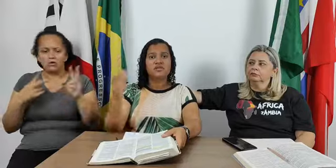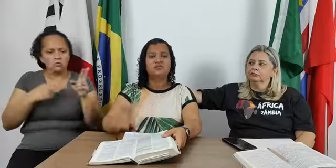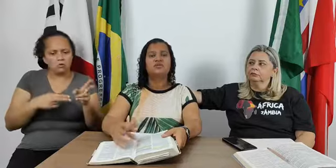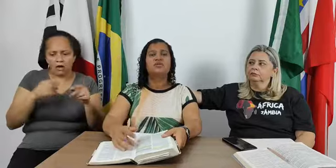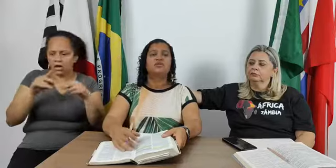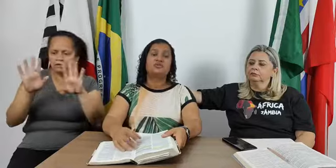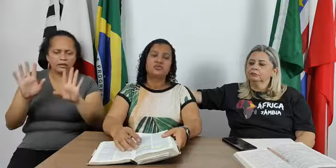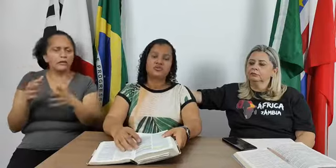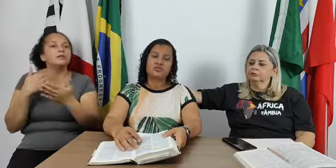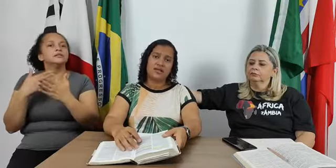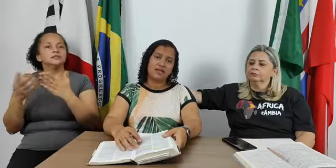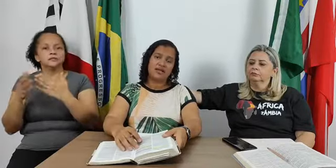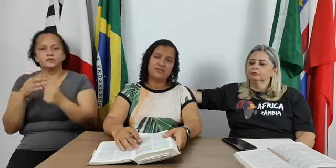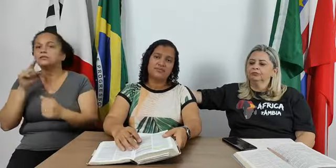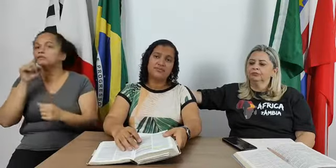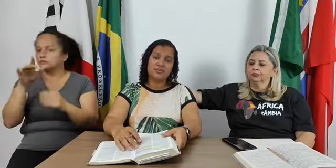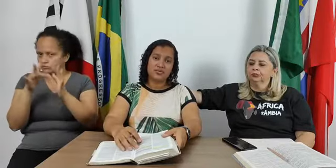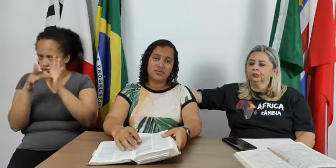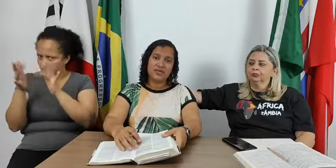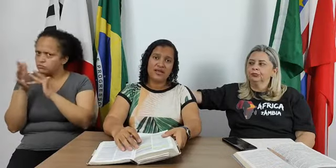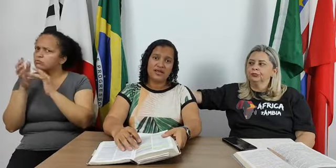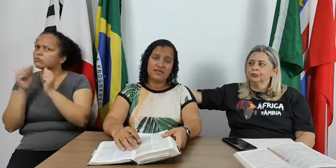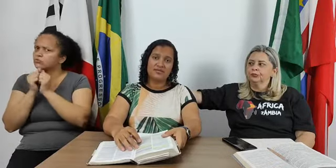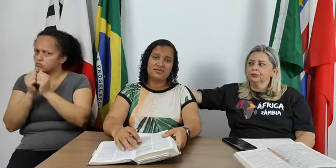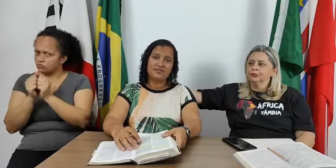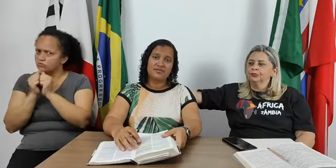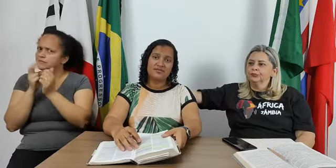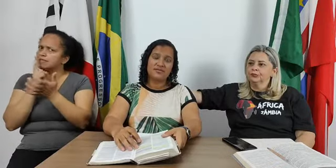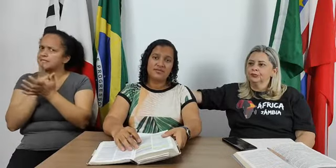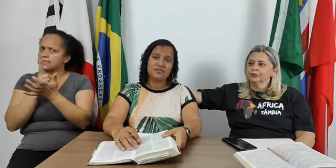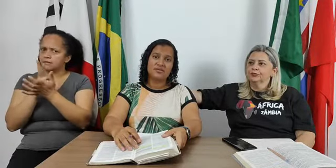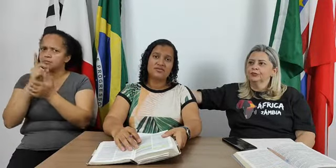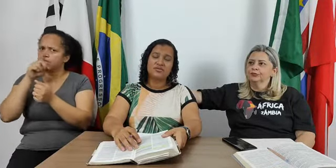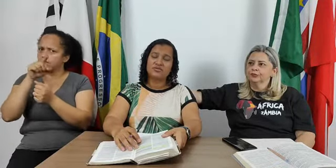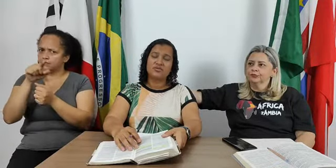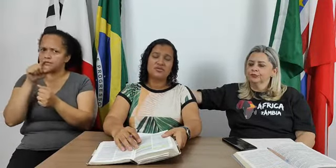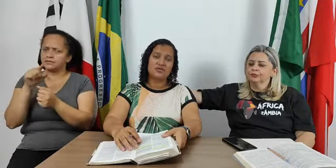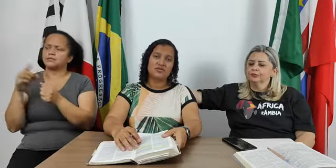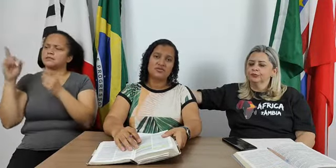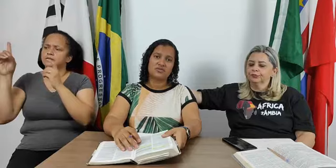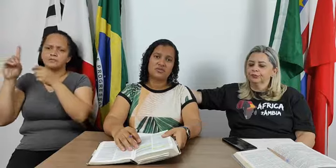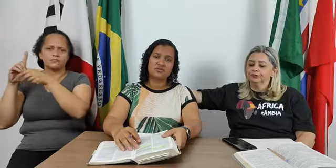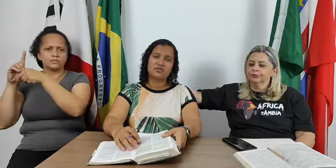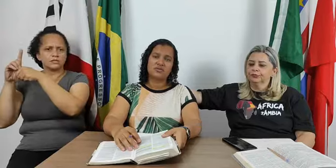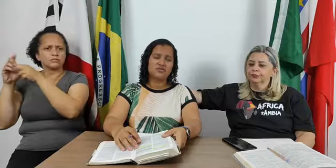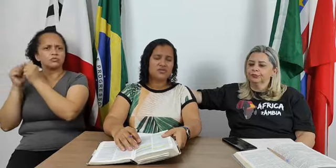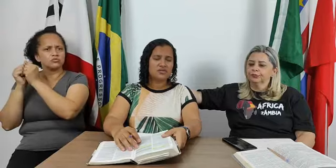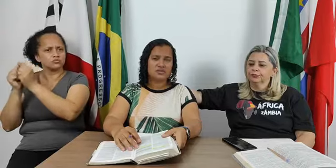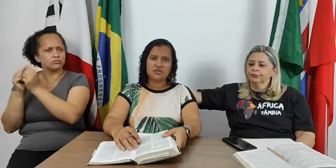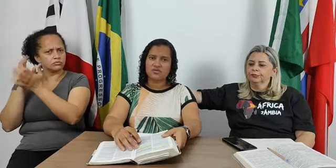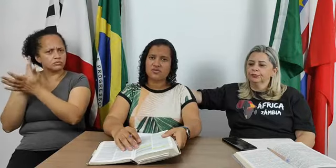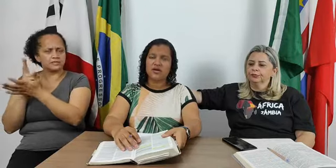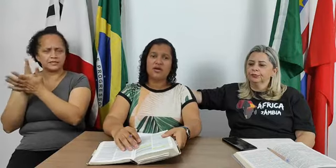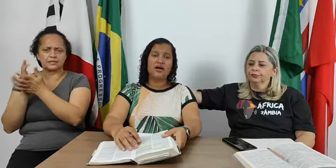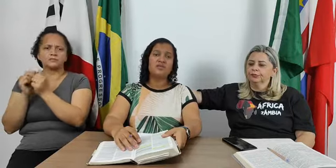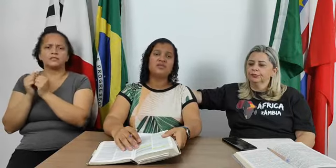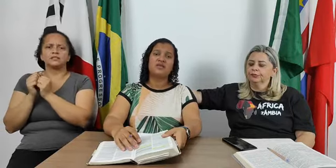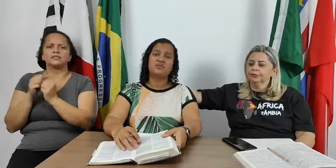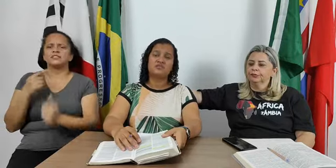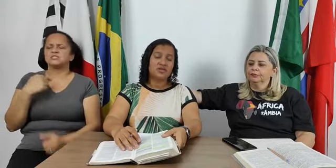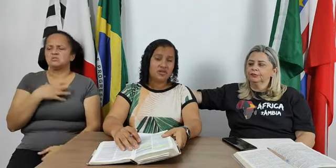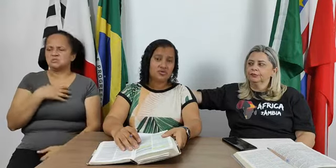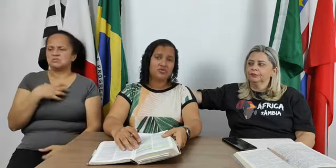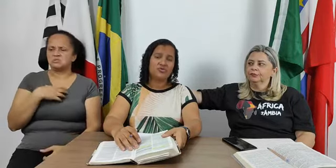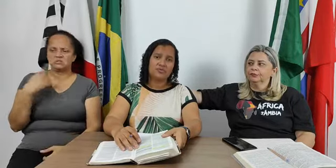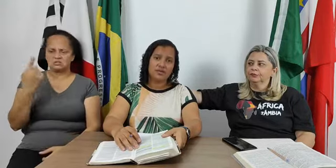seu vizinho, Jesus está lá, Deus está lá. Entendeu? Então não se sinta sozinho. Não se sinta sozinho. Ah, mas